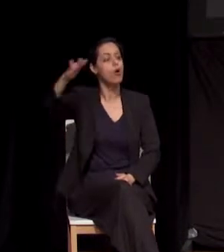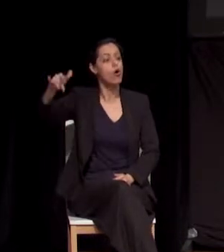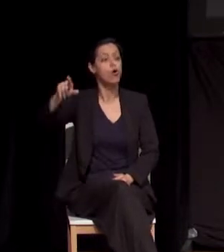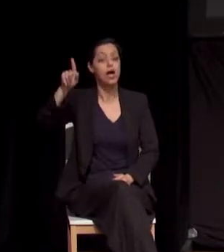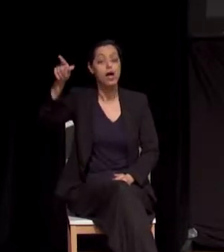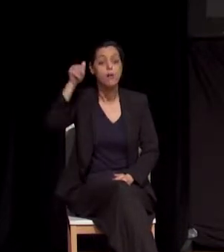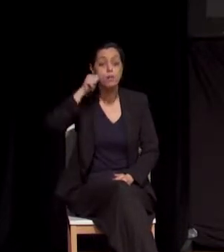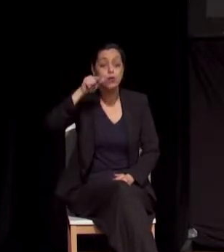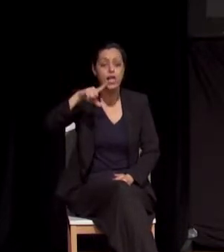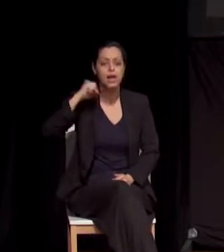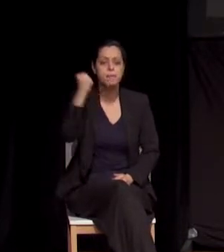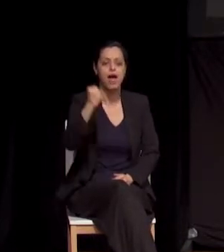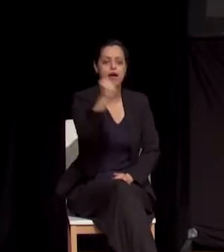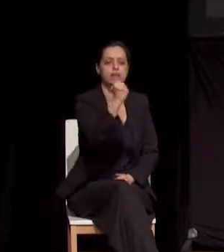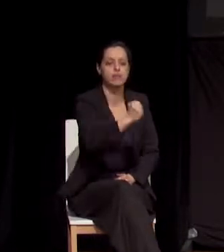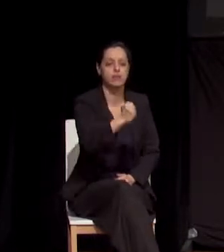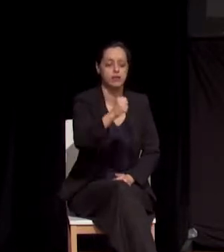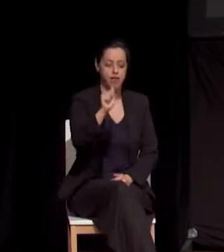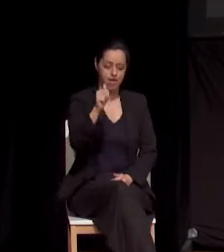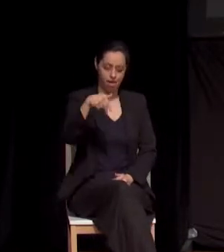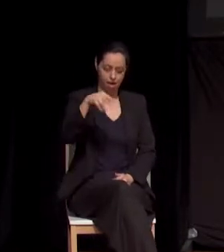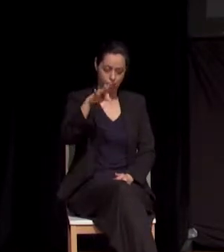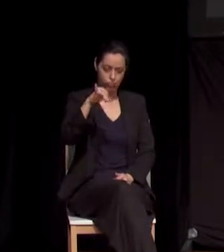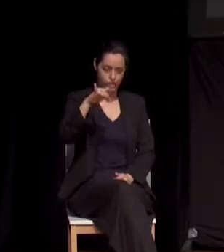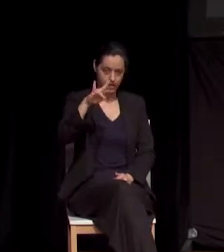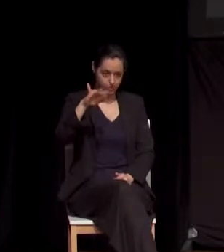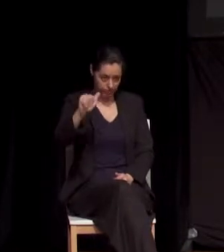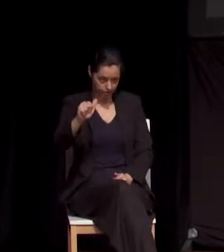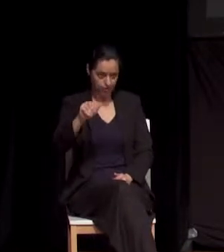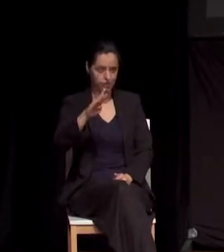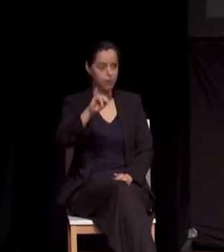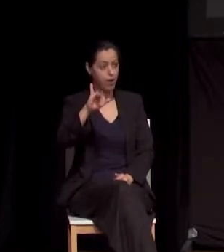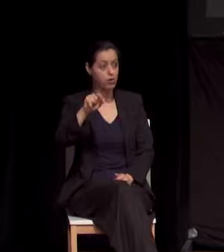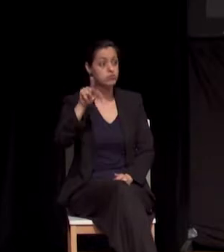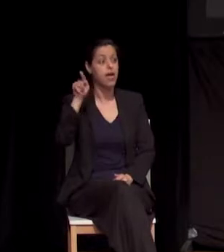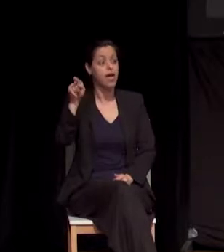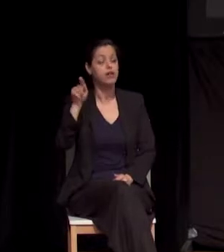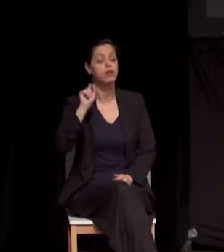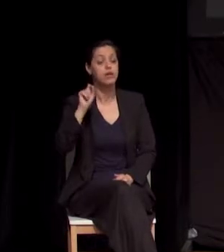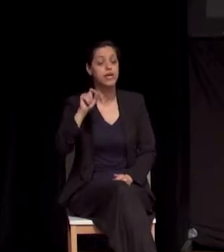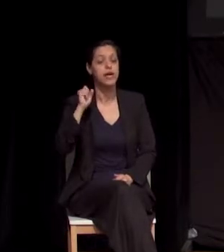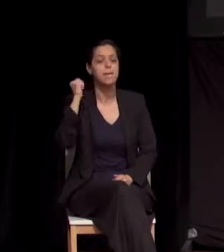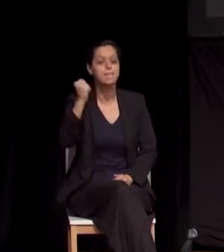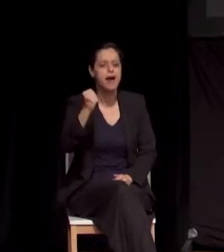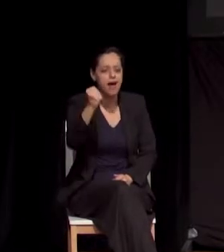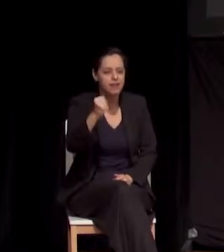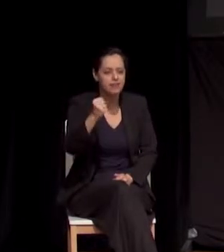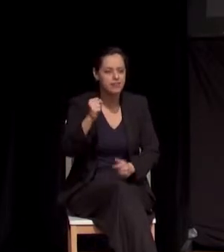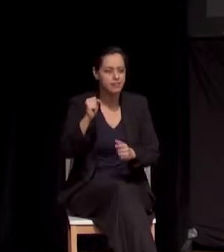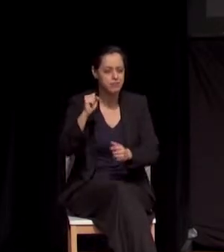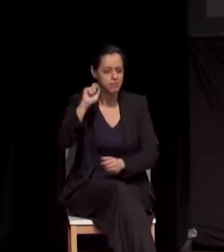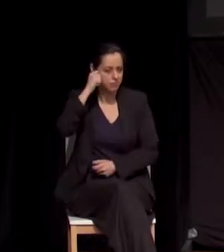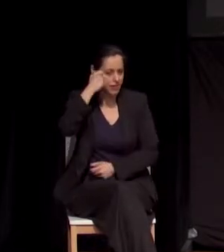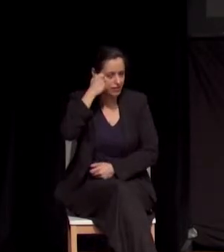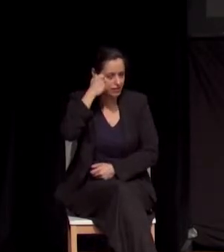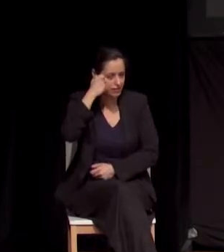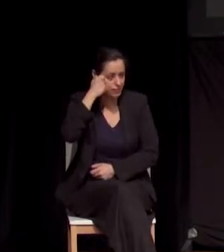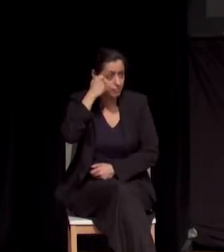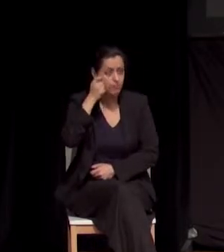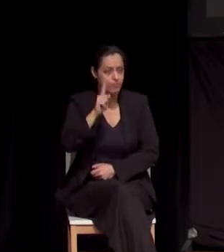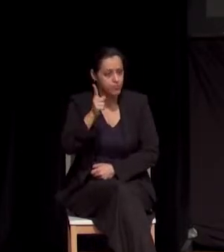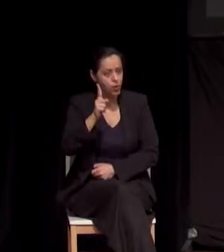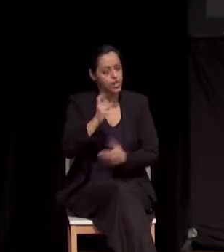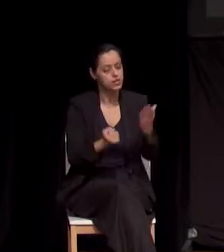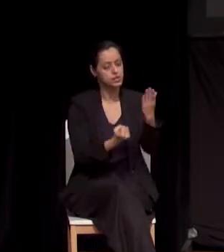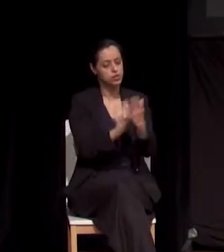os pretos. Antonieta de Barros, mesmo que ela pobre, ela criou uma escola normalista, educavam os